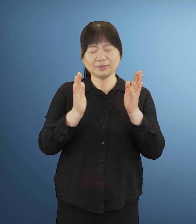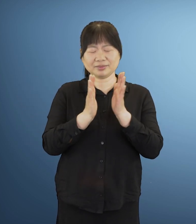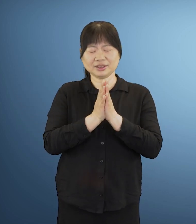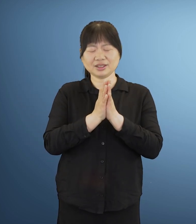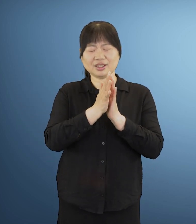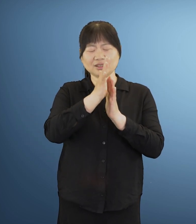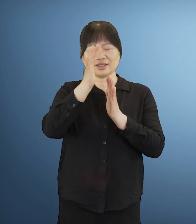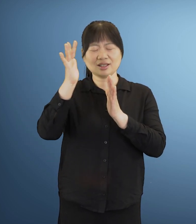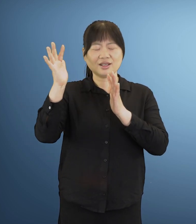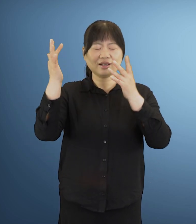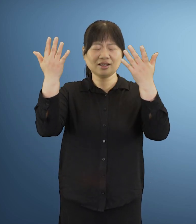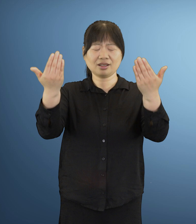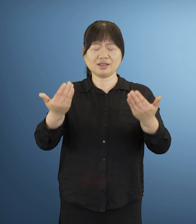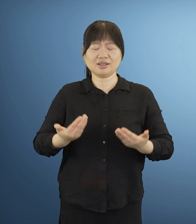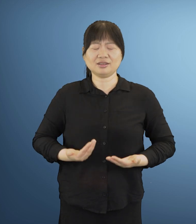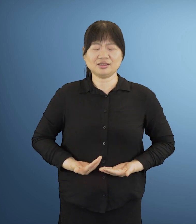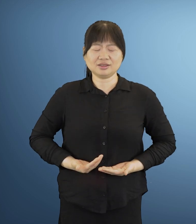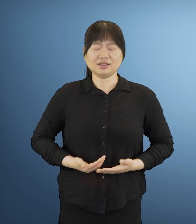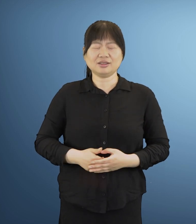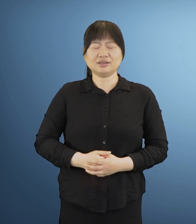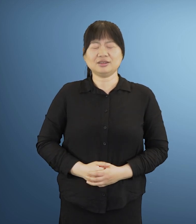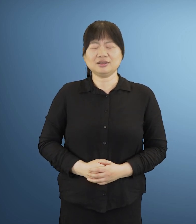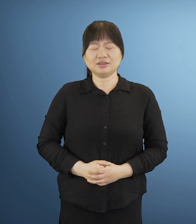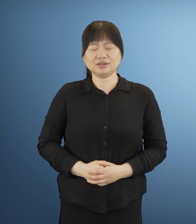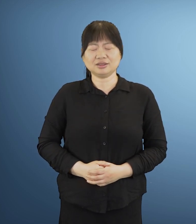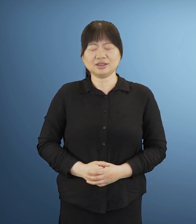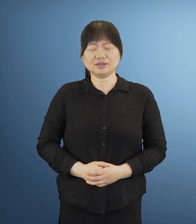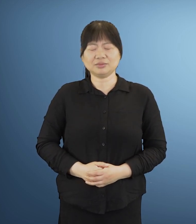빛나게 한